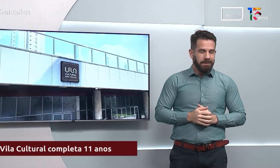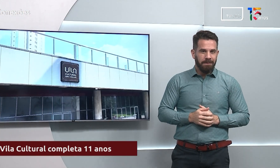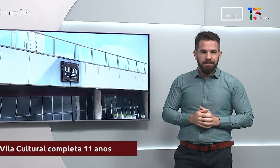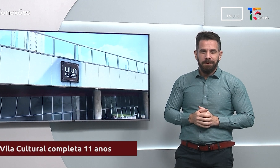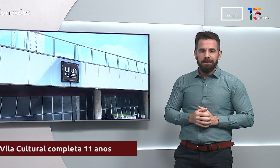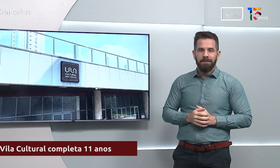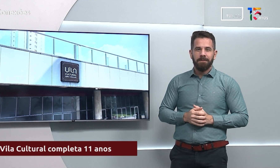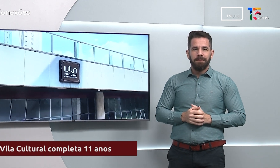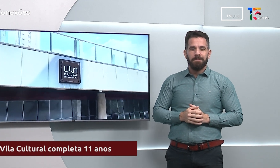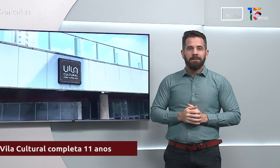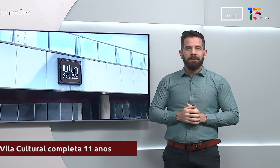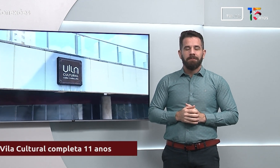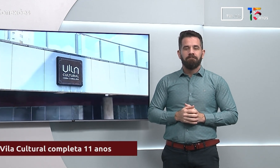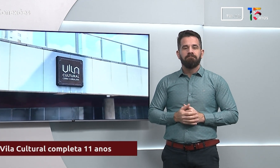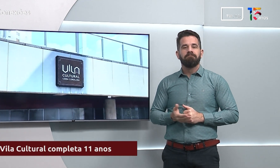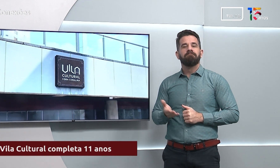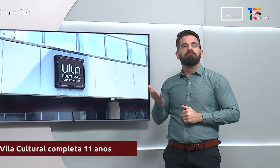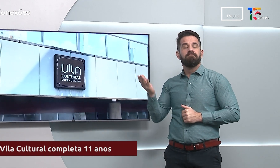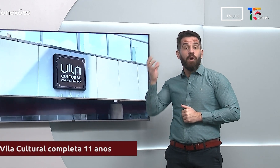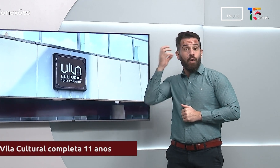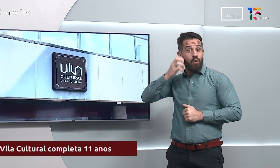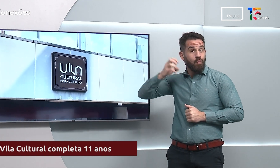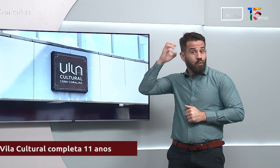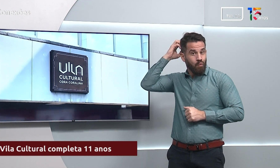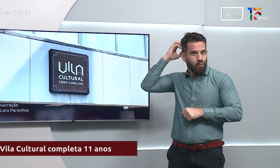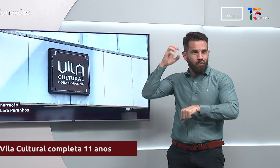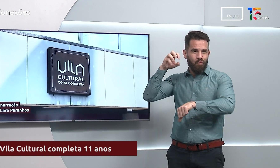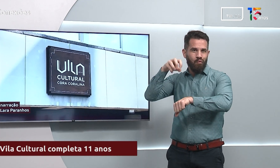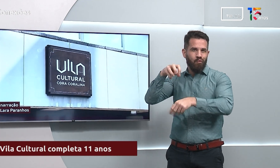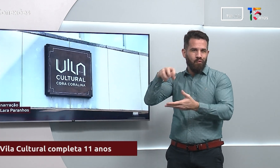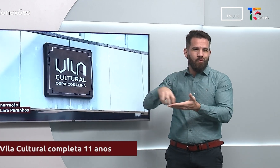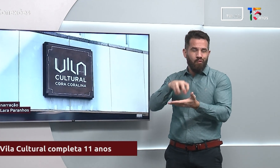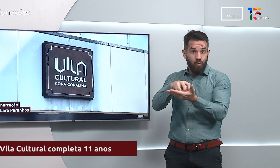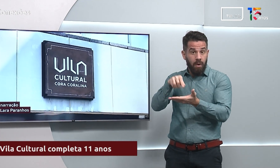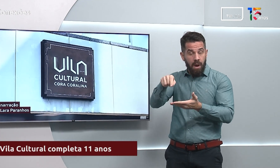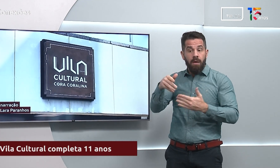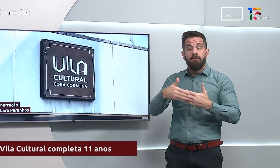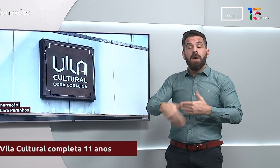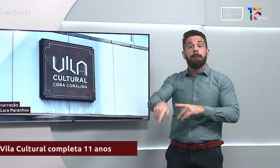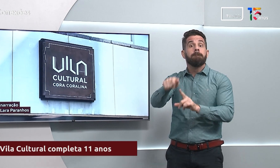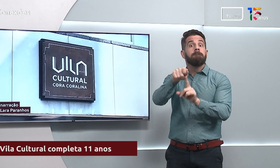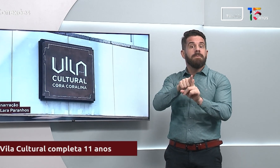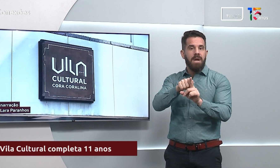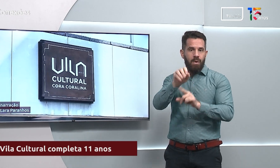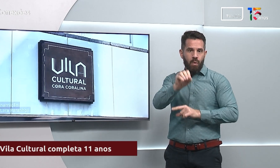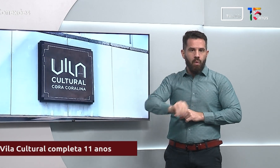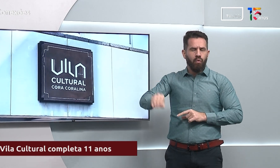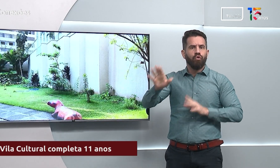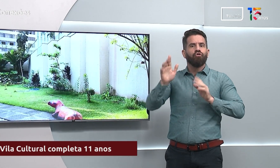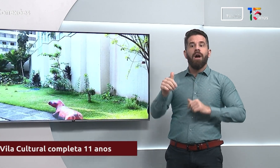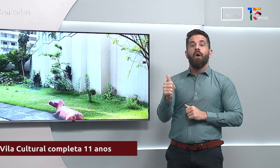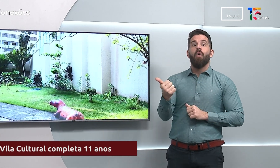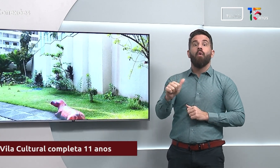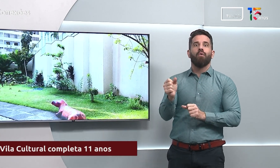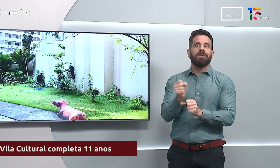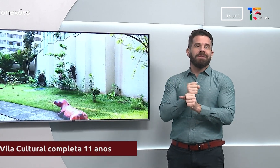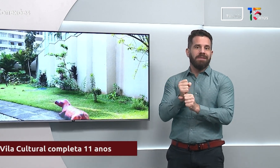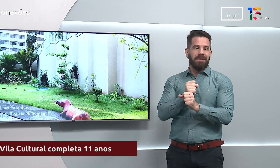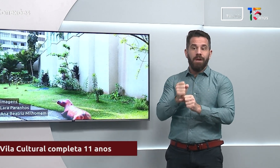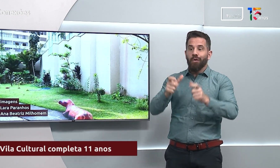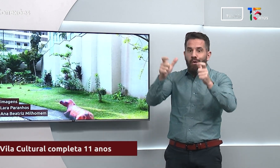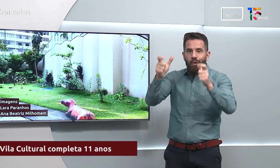UFG. São elas, Lara Paranhos e Ana Beatriz Milhomem, com orientação da professora Gabriela